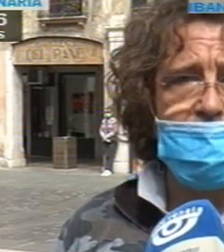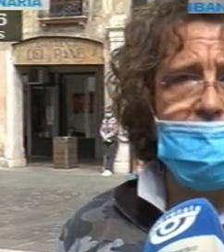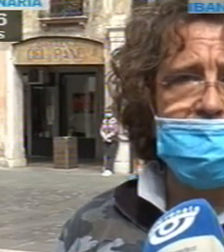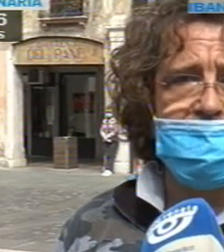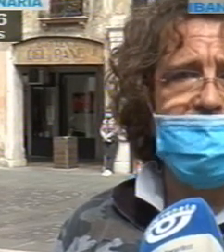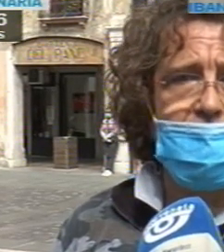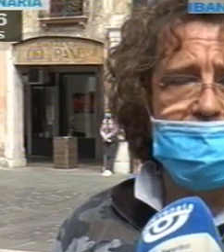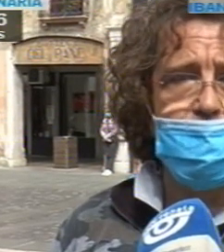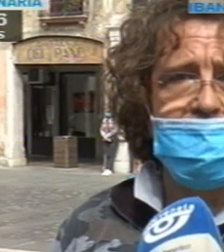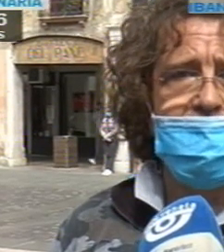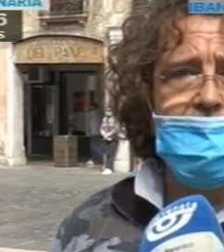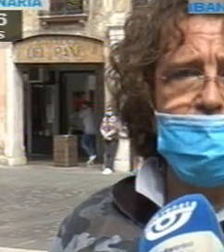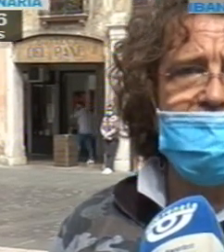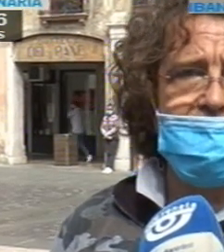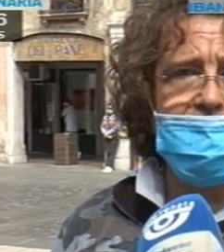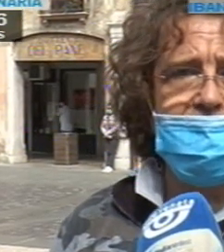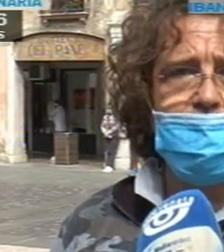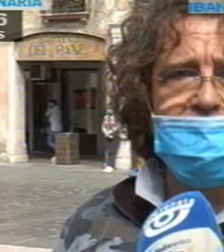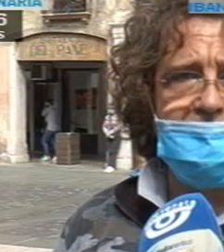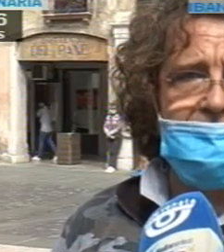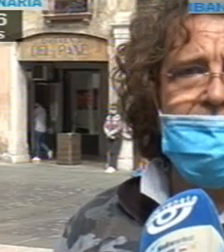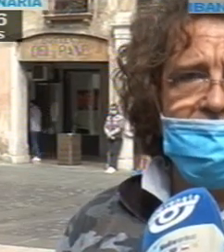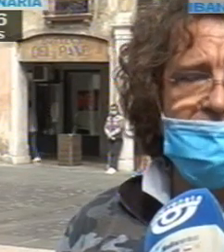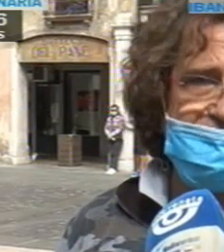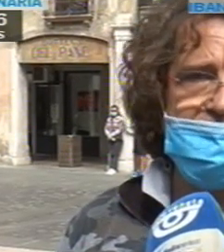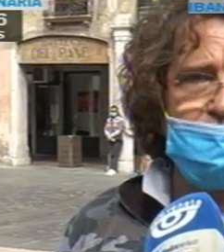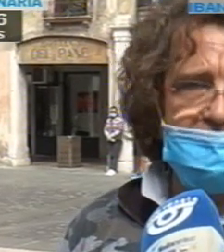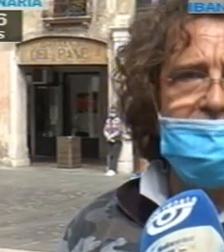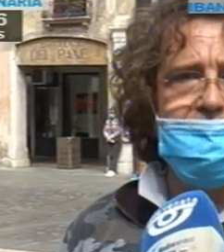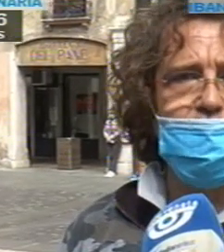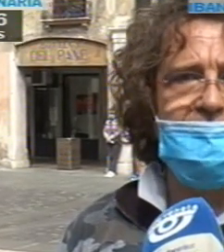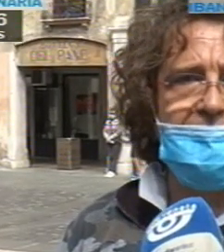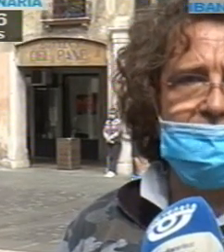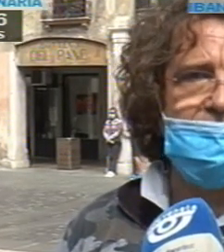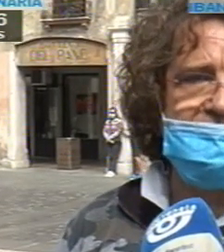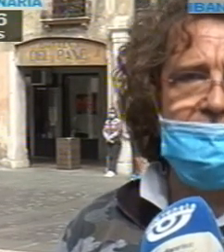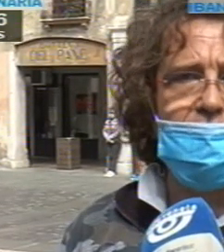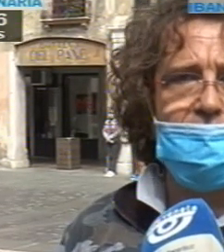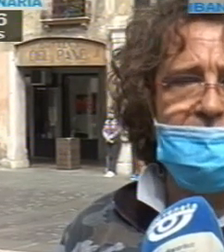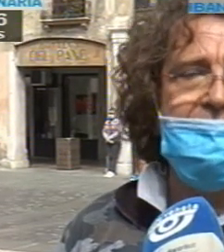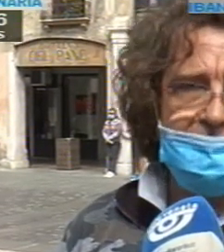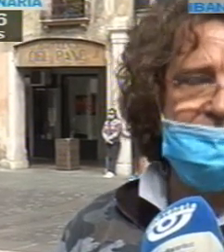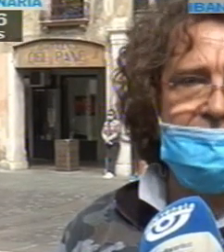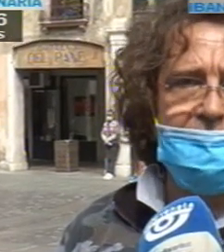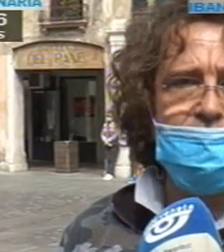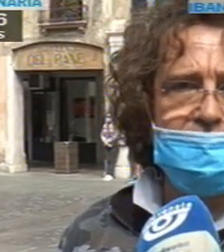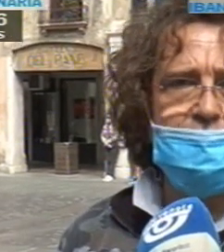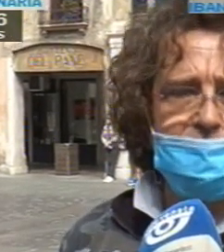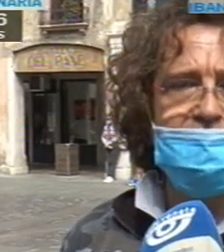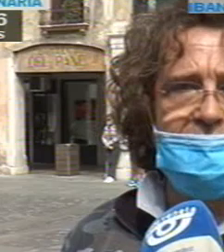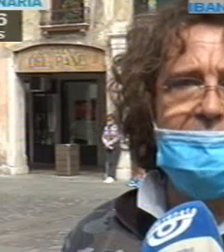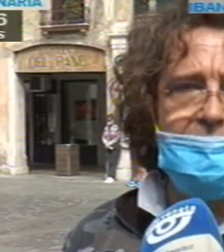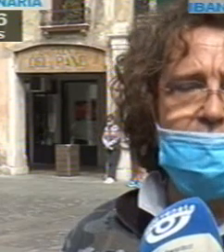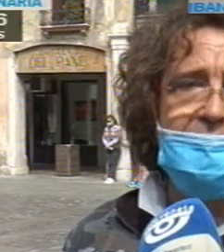succede qualcosa di forte, quindi un'iniezione di liquidità veramente potente sul mercato da parte dell'Europa, credo che questo dato